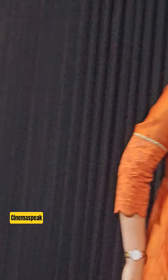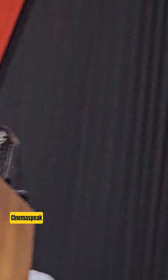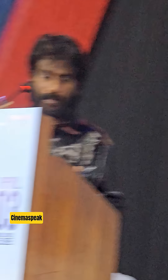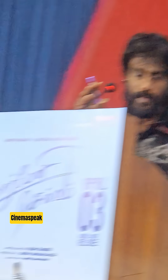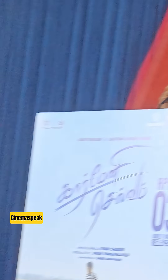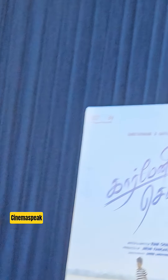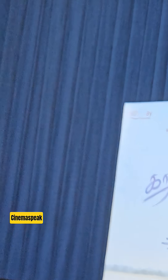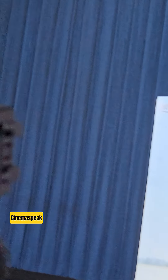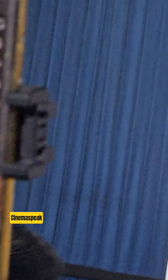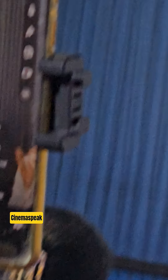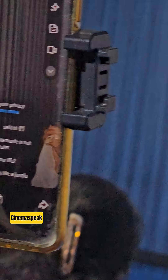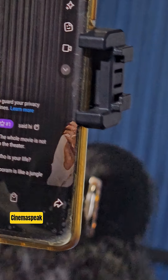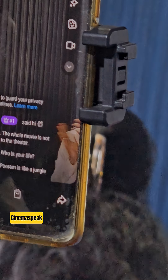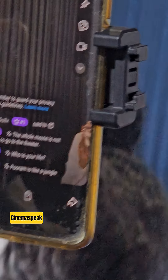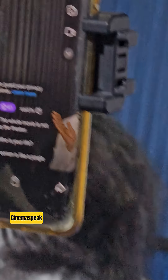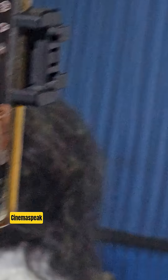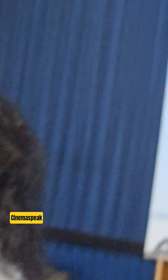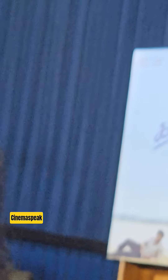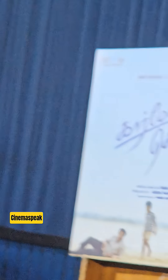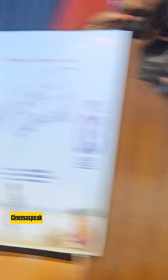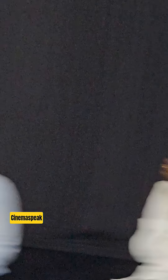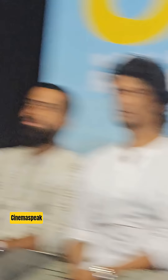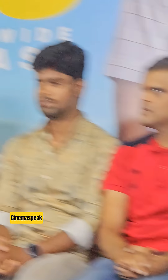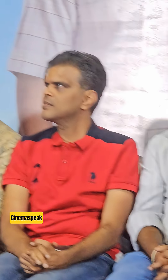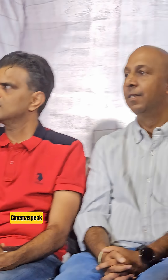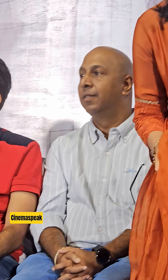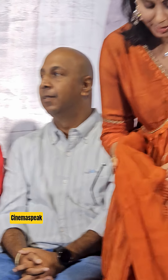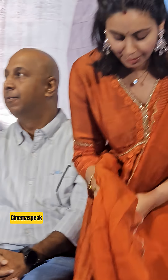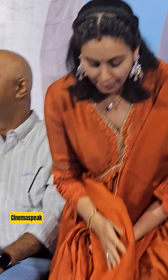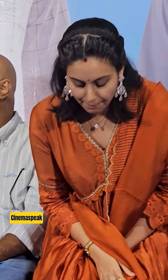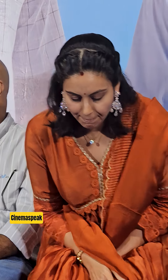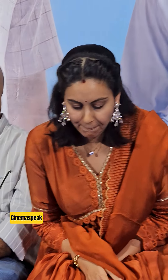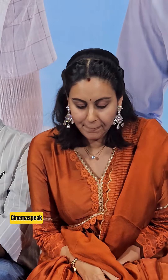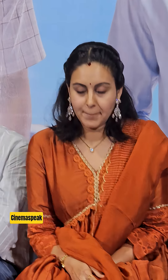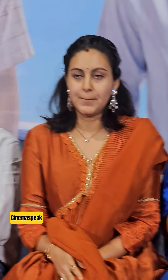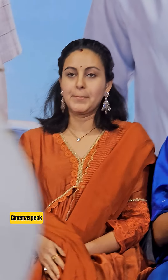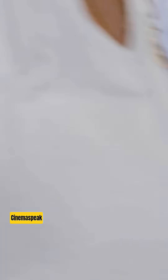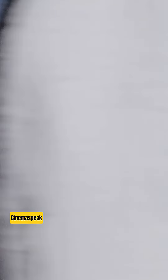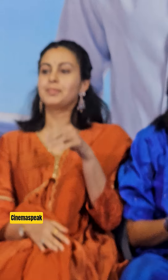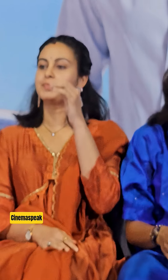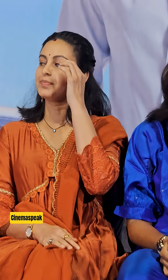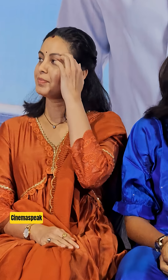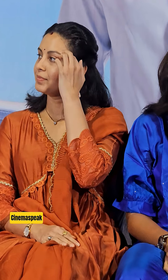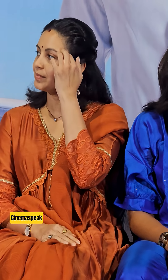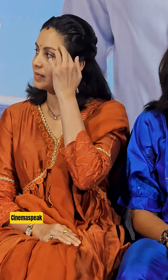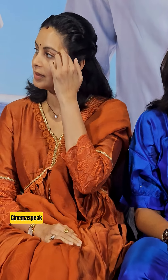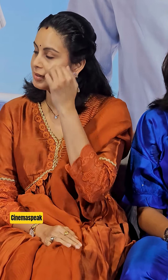Thank you Abhi. Dr. Badawa Gopi.